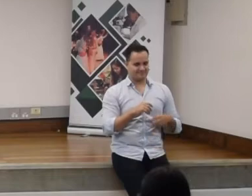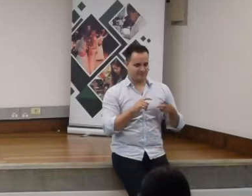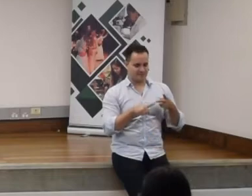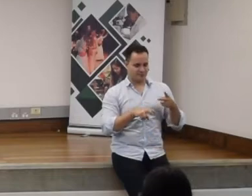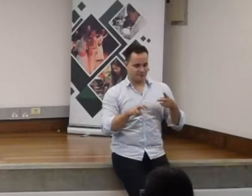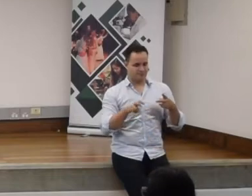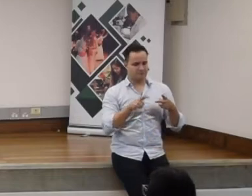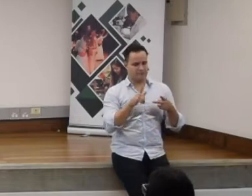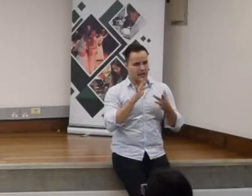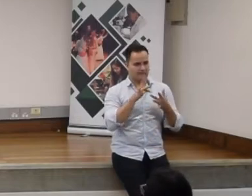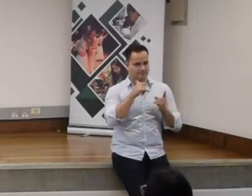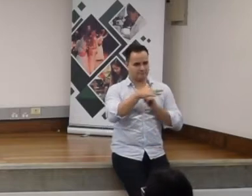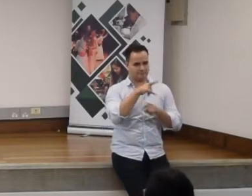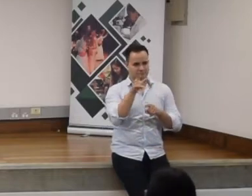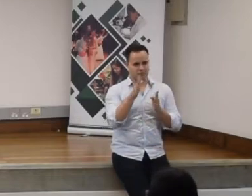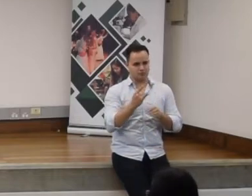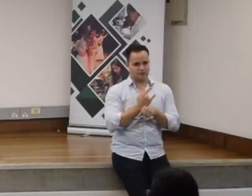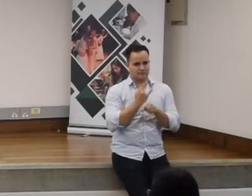extracurriculares,